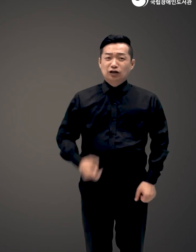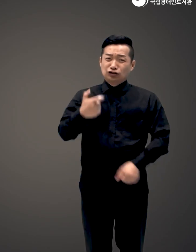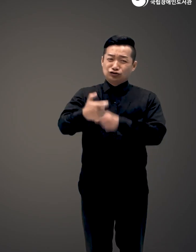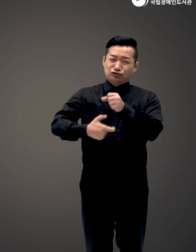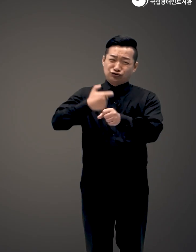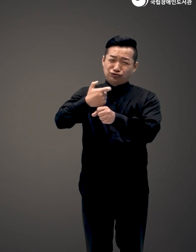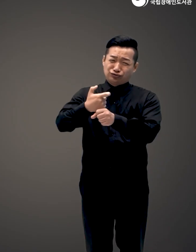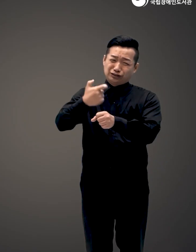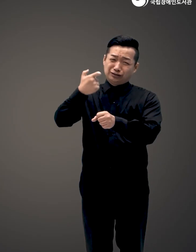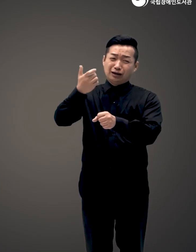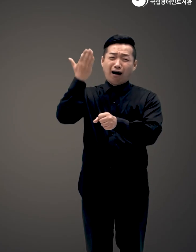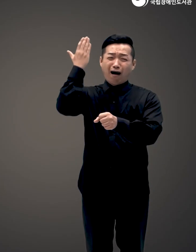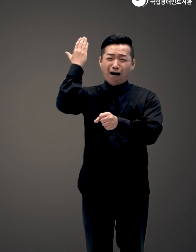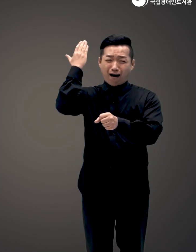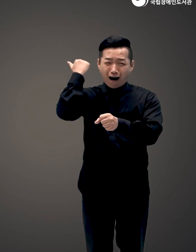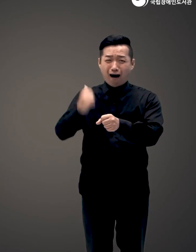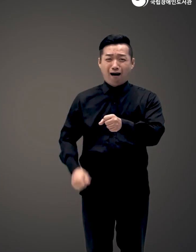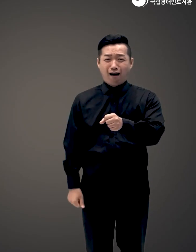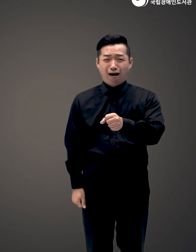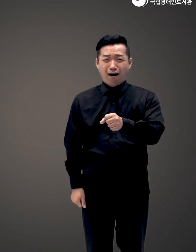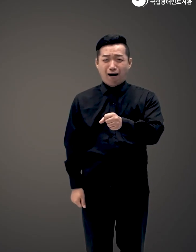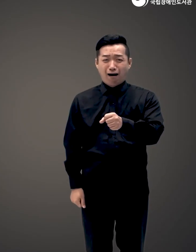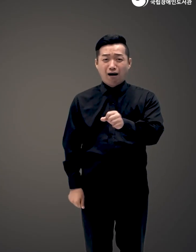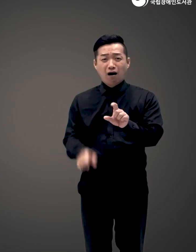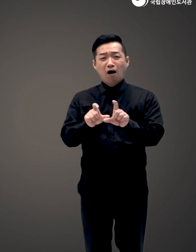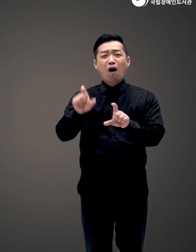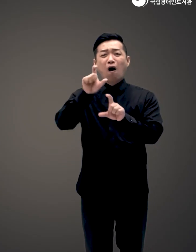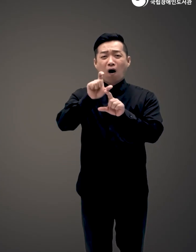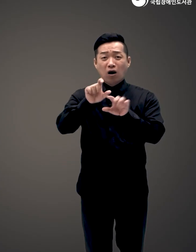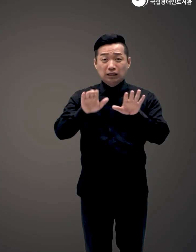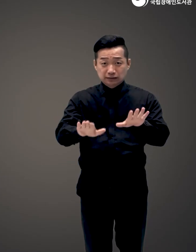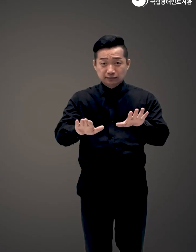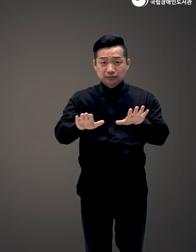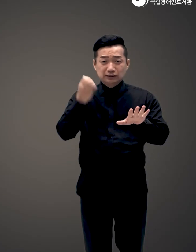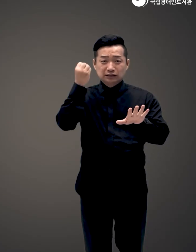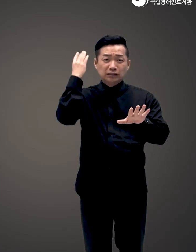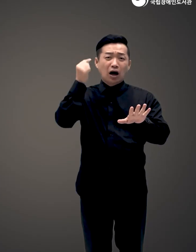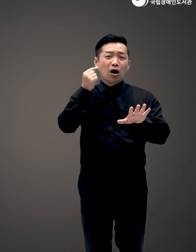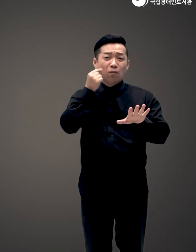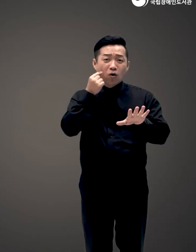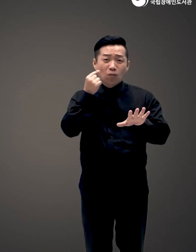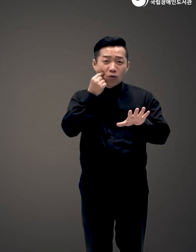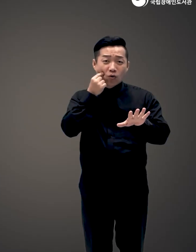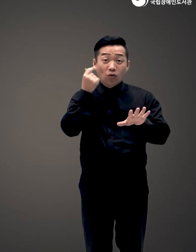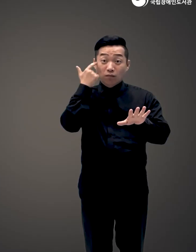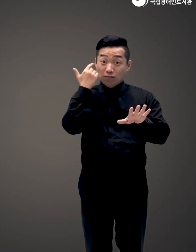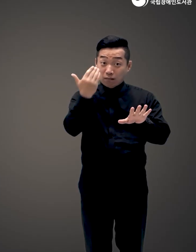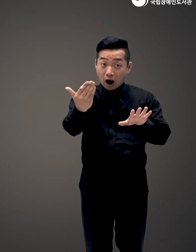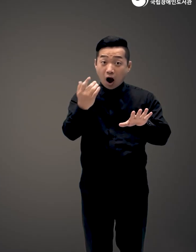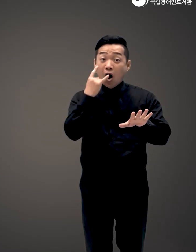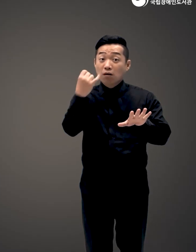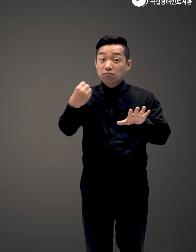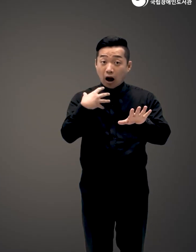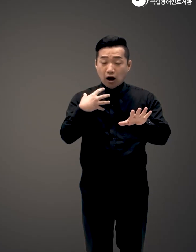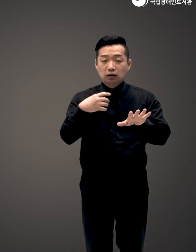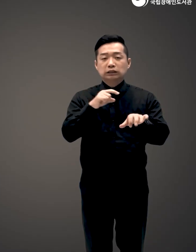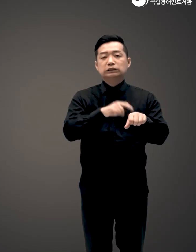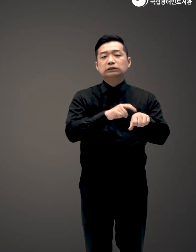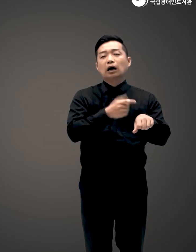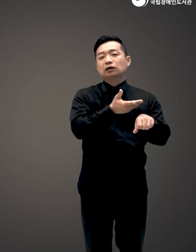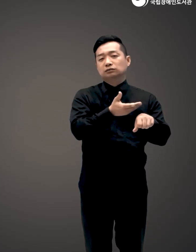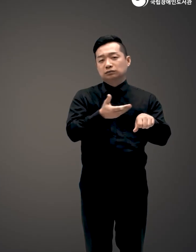그 뭐 60년이 지나니까 더 지금까지 잊지 못했냐고 제가 얘기를 하니까